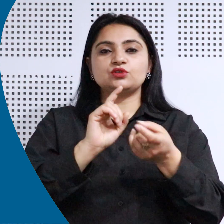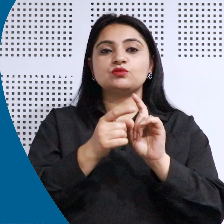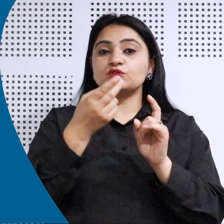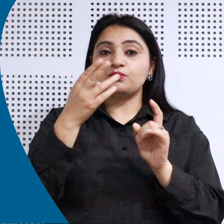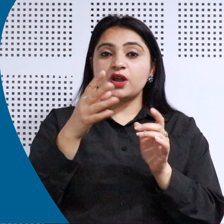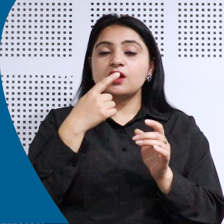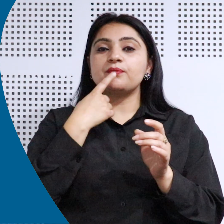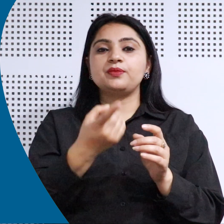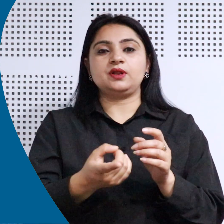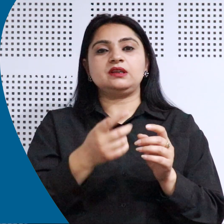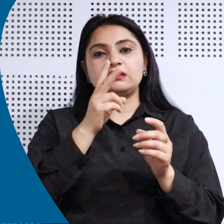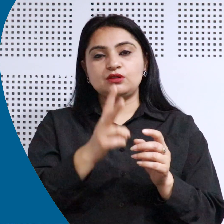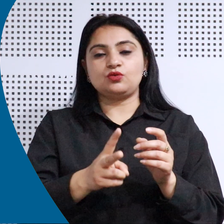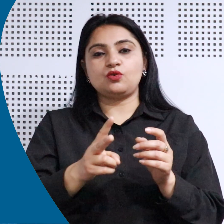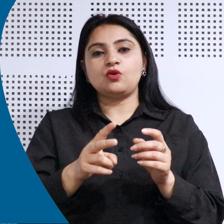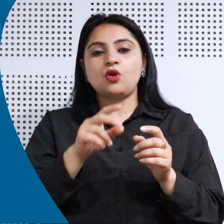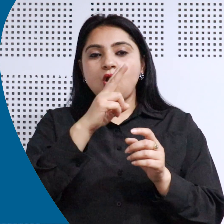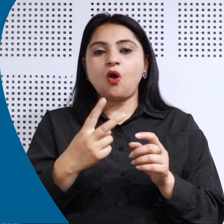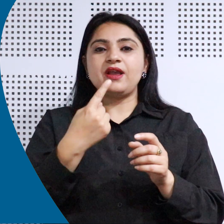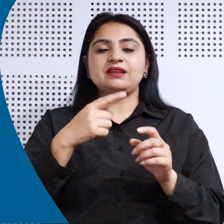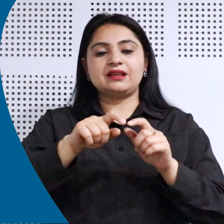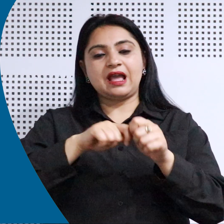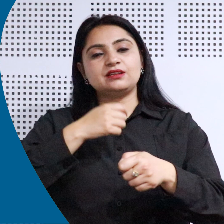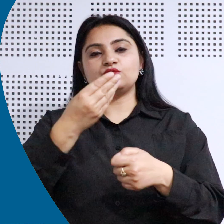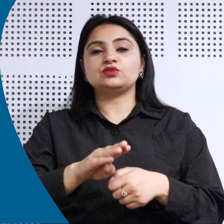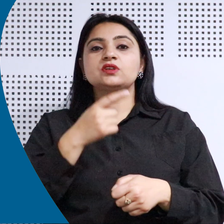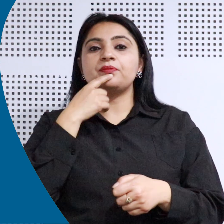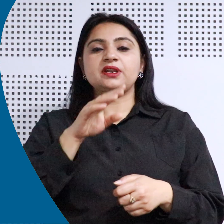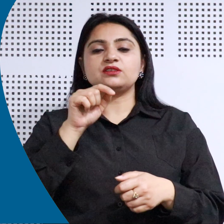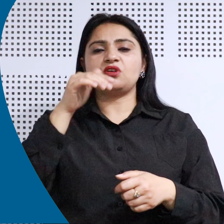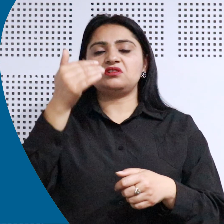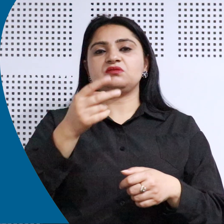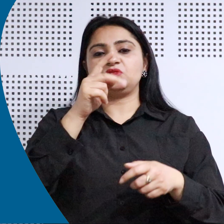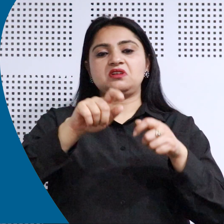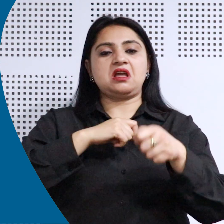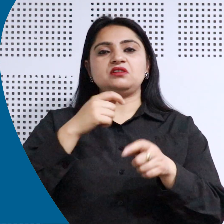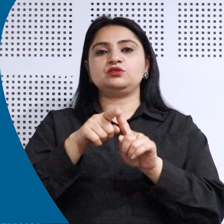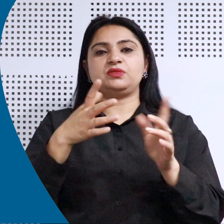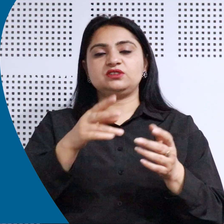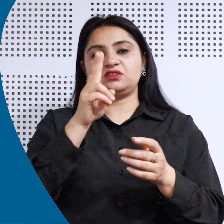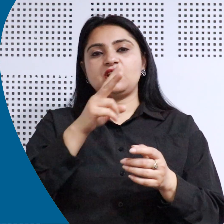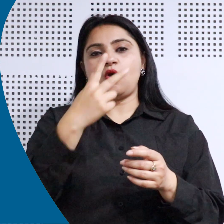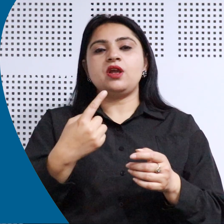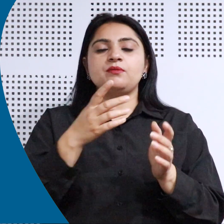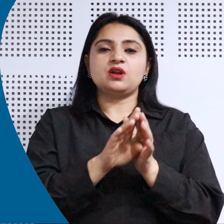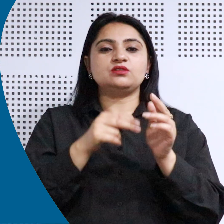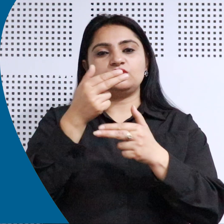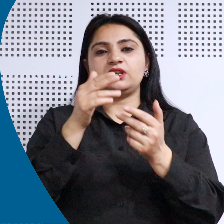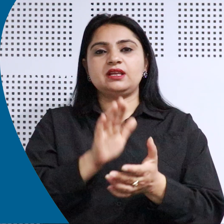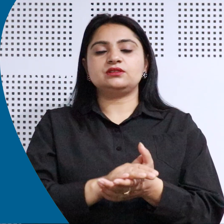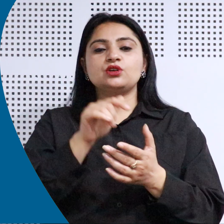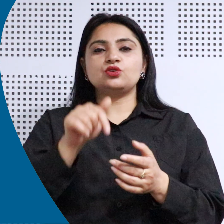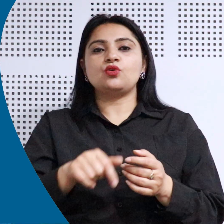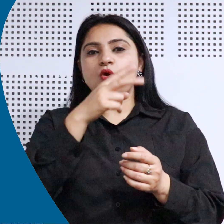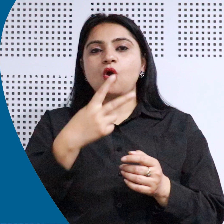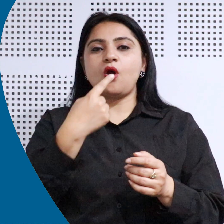भएन भनेदेखि स्वत त्यो ऐन खारेज हुनेछ भनेर भनिएको छ। तर अहिलेसम्म त्यो खारेज भए पनि छैन, त्यही ऐनबाट पनि चलेको छ। अब यो